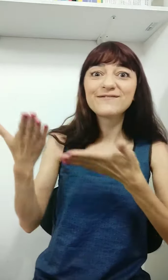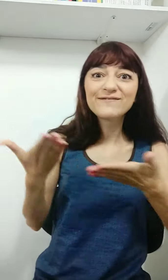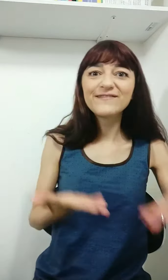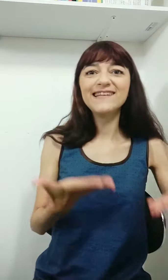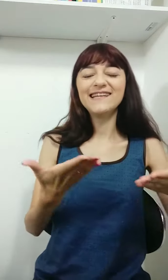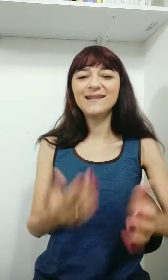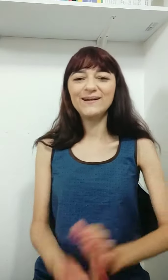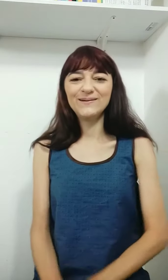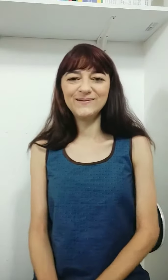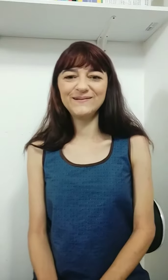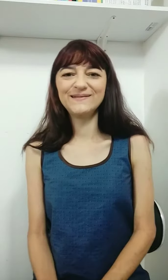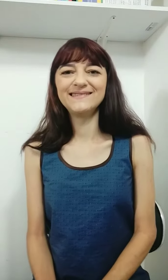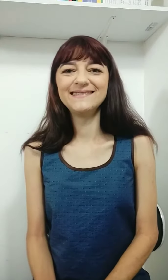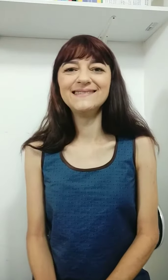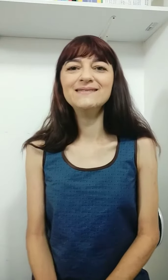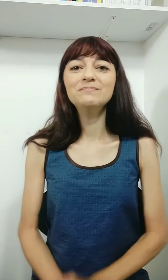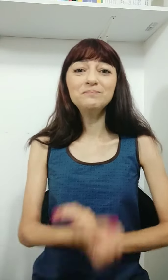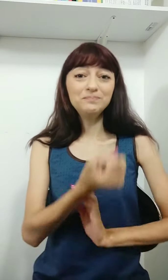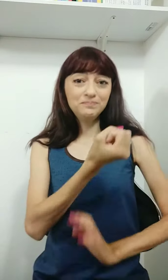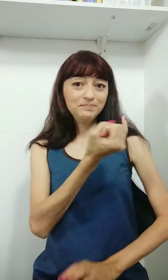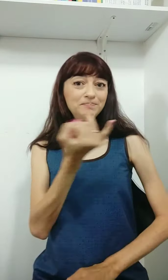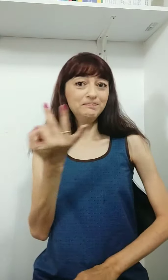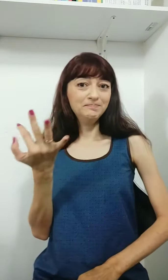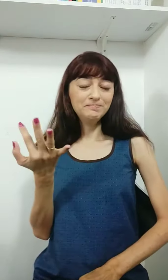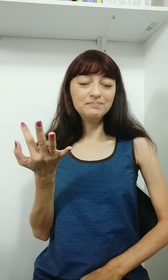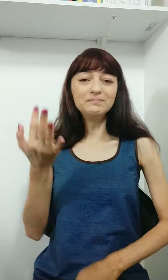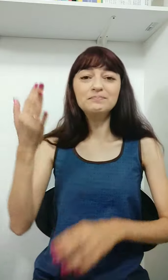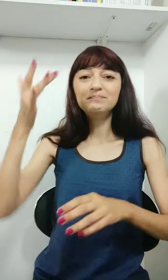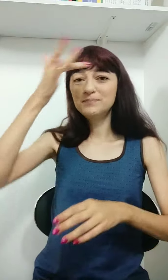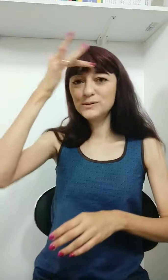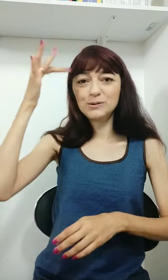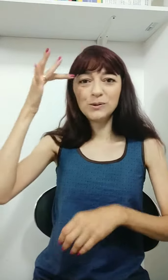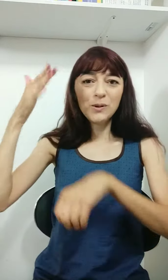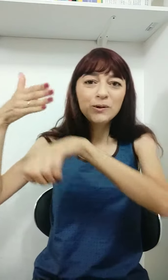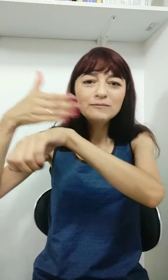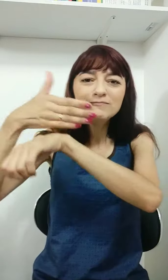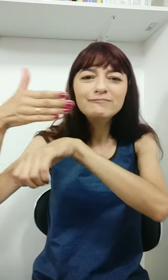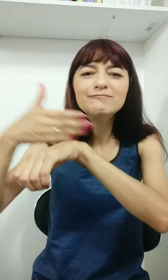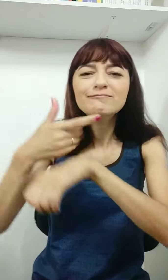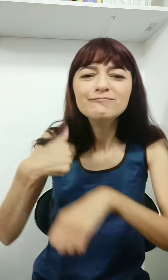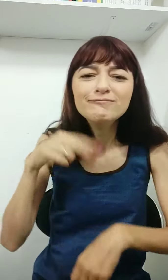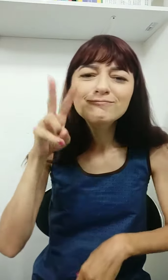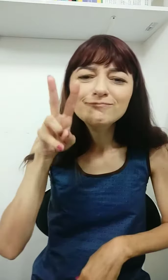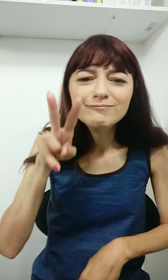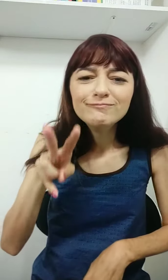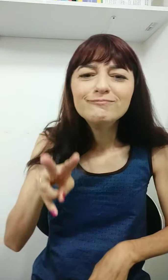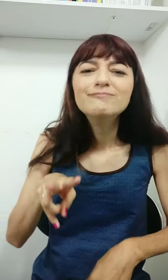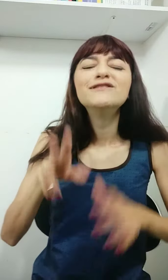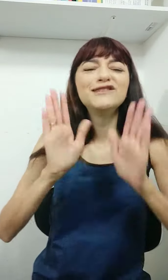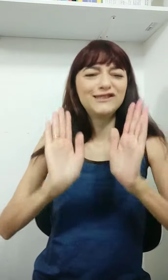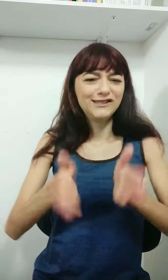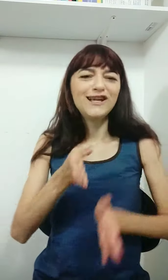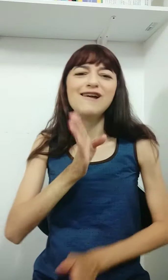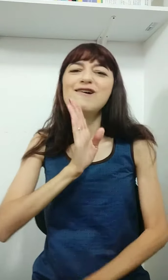que estão chegando aí, né, sejam todos muito bem-vindos. Tem algumas pessoas ainda que estão